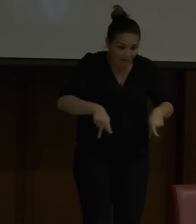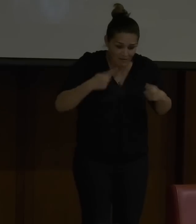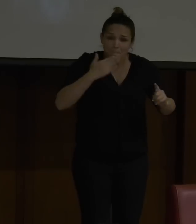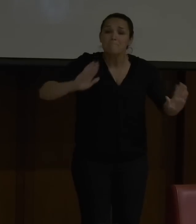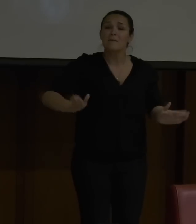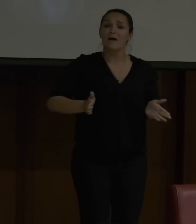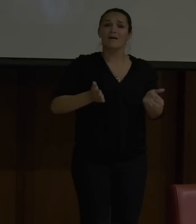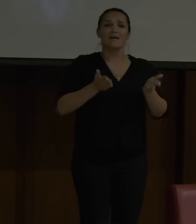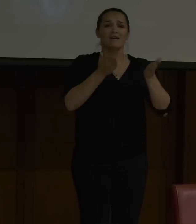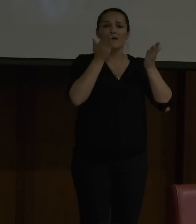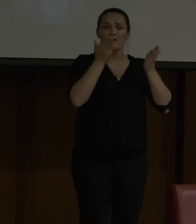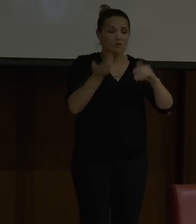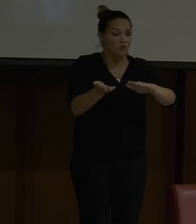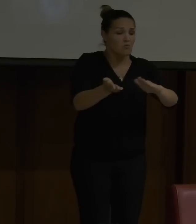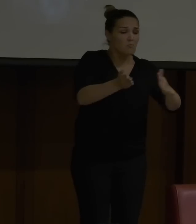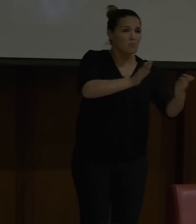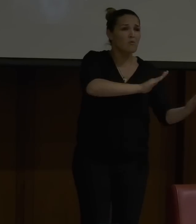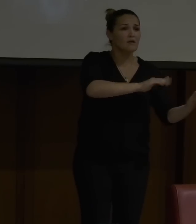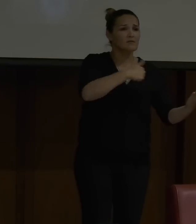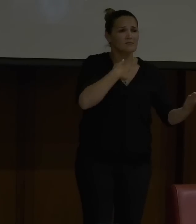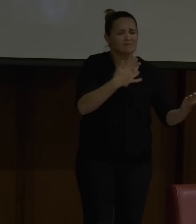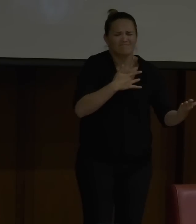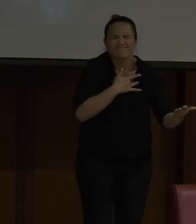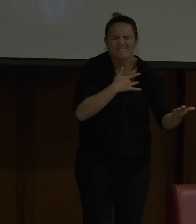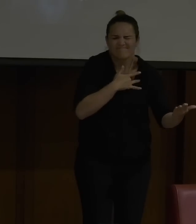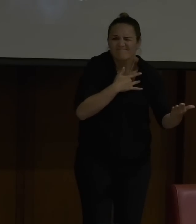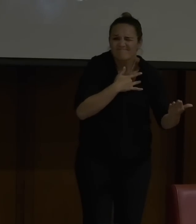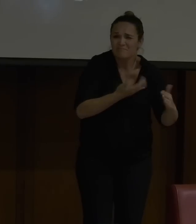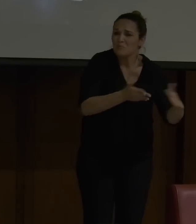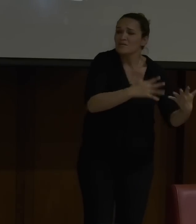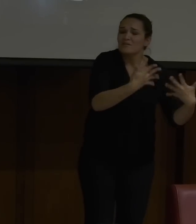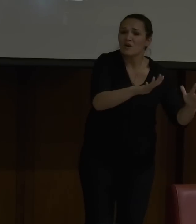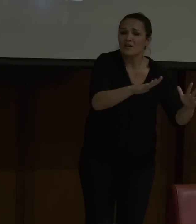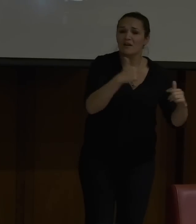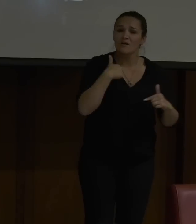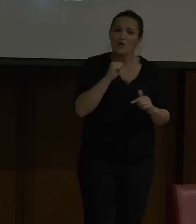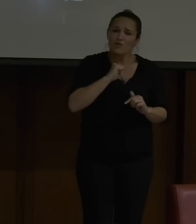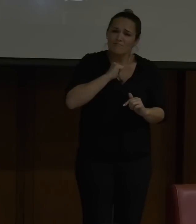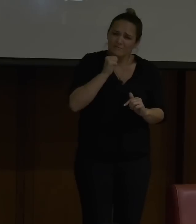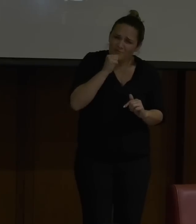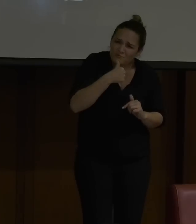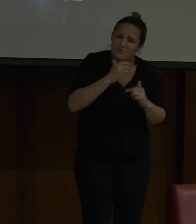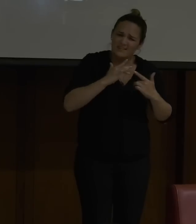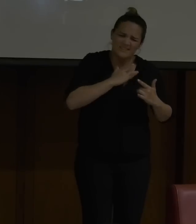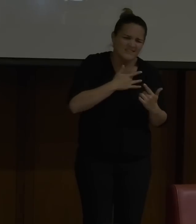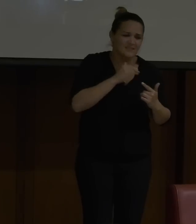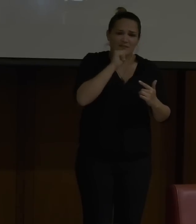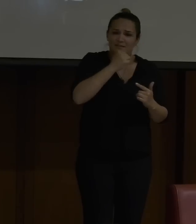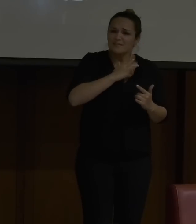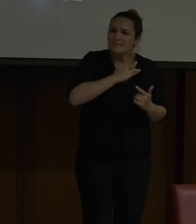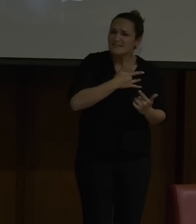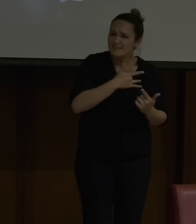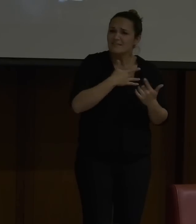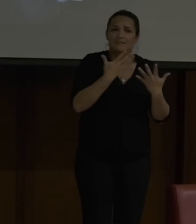más bien me deja una herida que a cada rato me duele. Alivia dolor me pide el alma, alivia dolor me